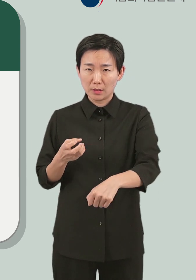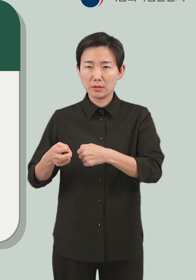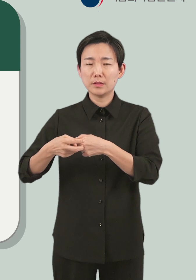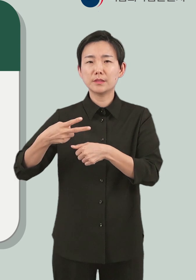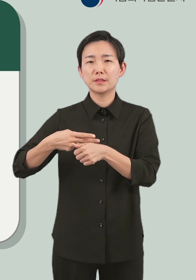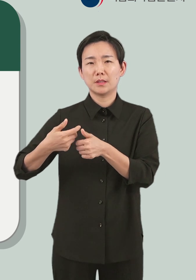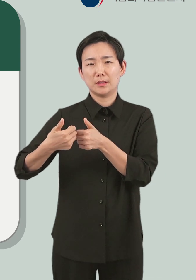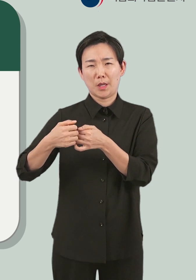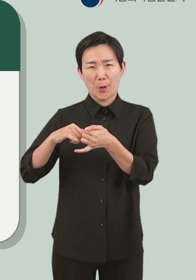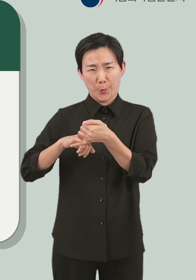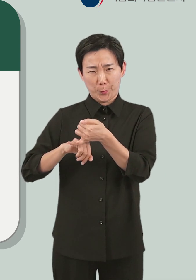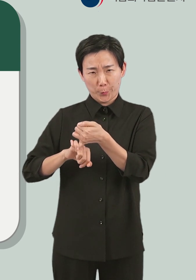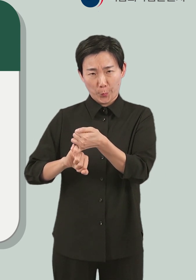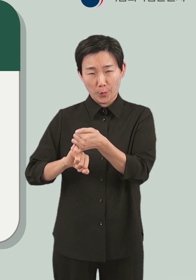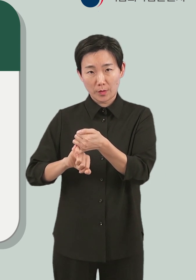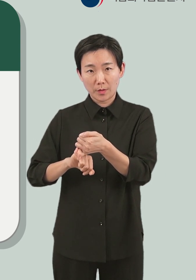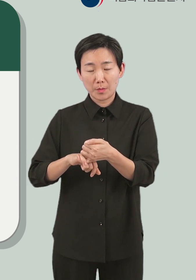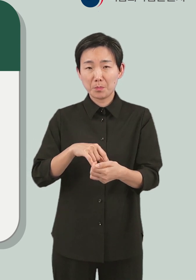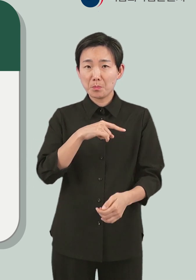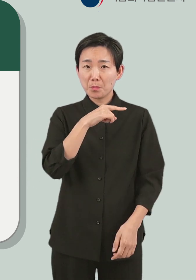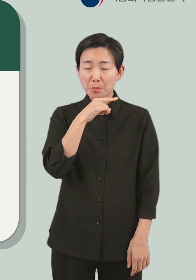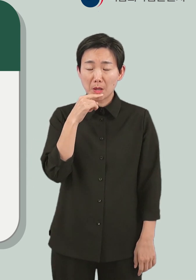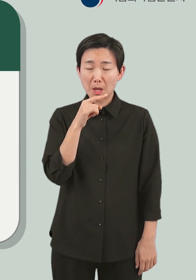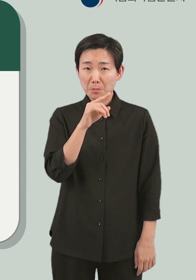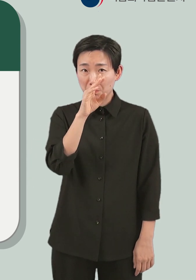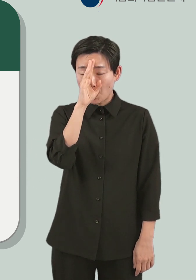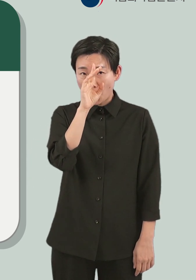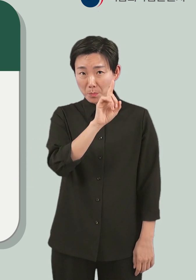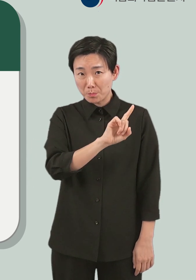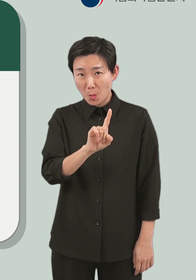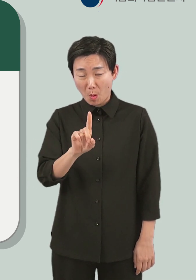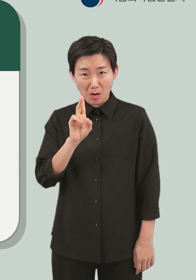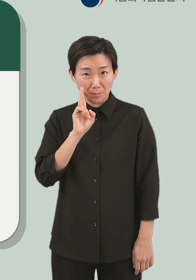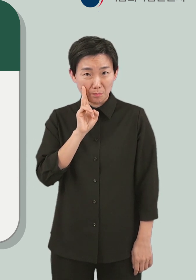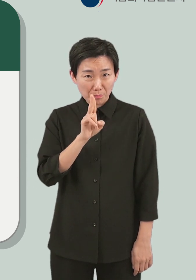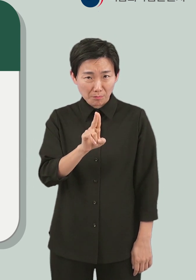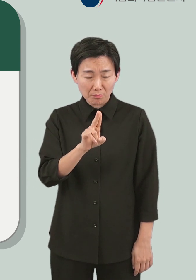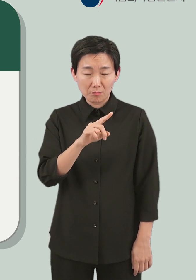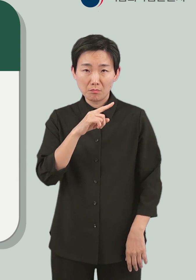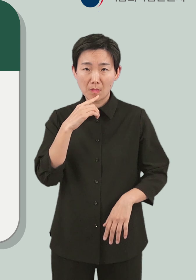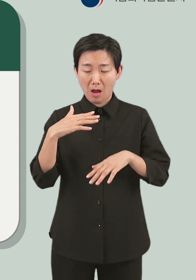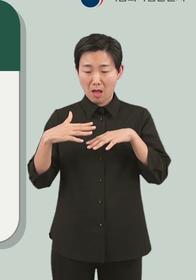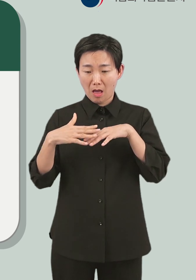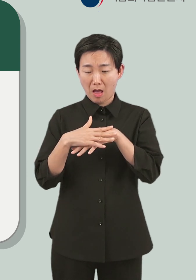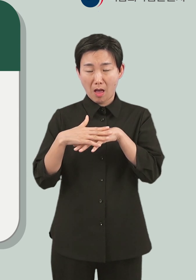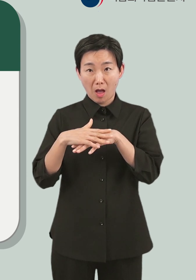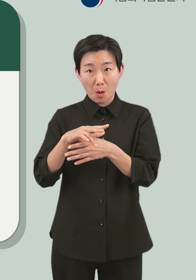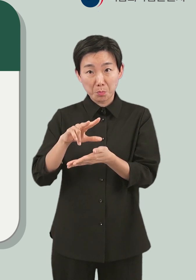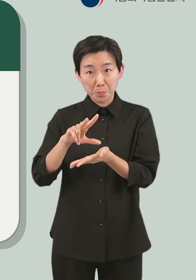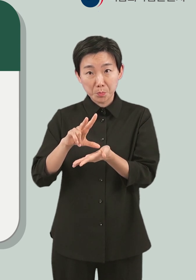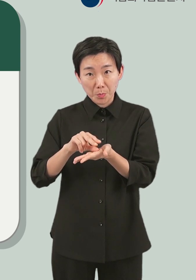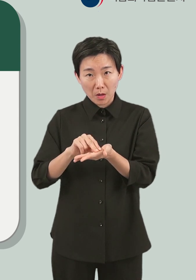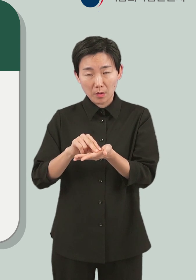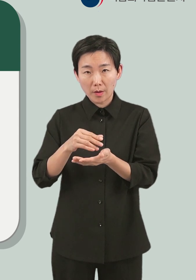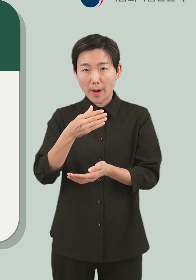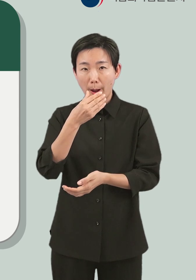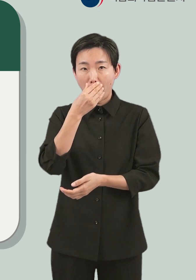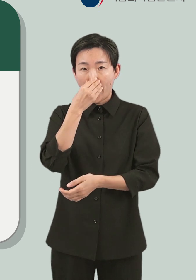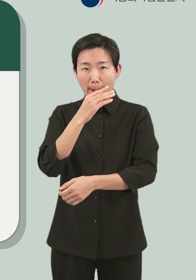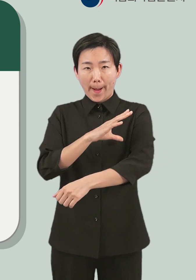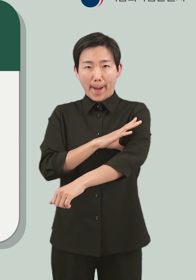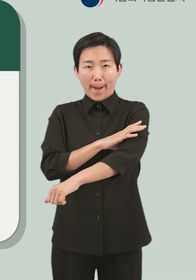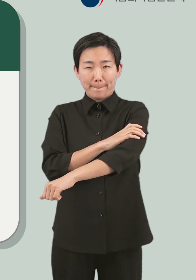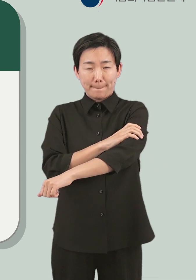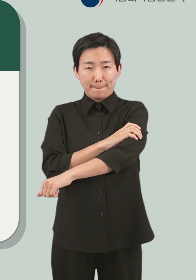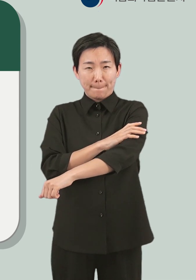받았을 때는 기기 사용 전에 의사와 상담합니다. 중증 혈액 질환이나 혈행 장애가 있으면 압박으로 뇌출혈이 생길